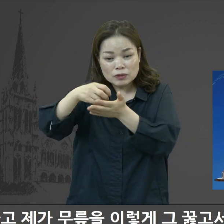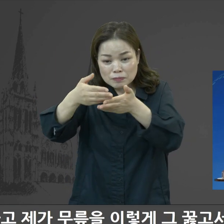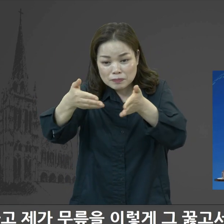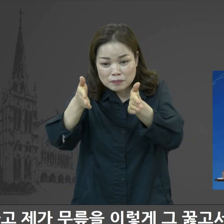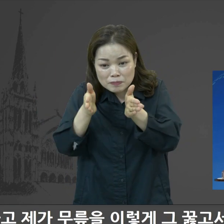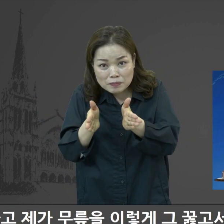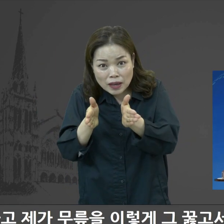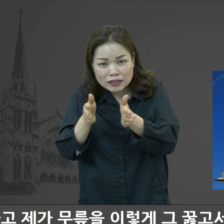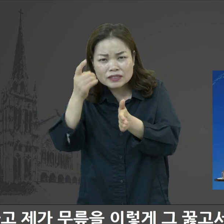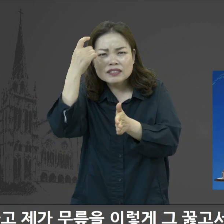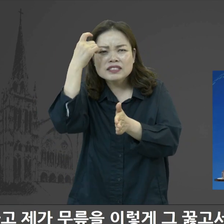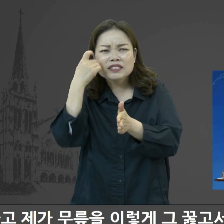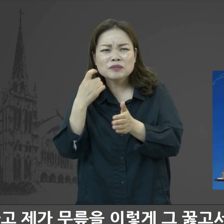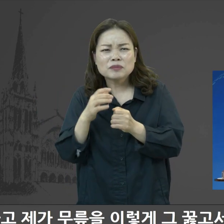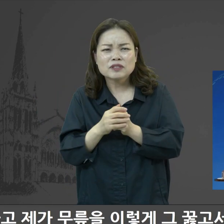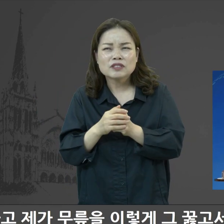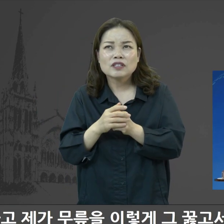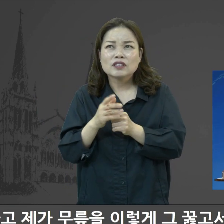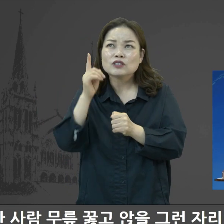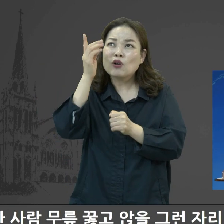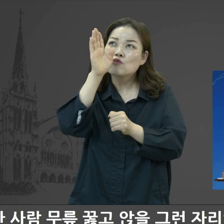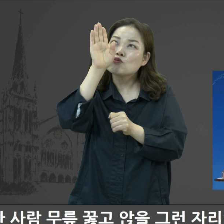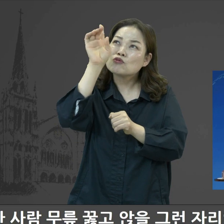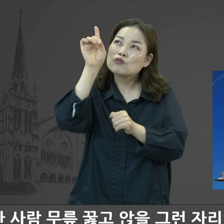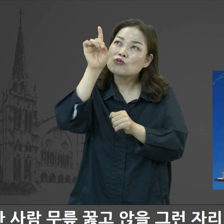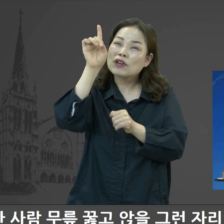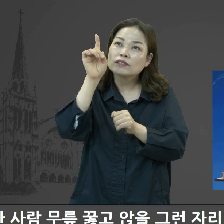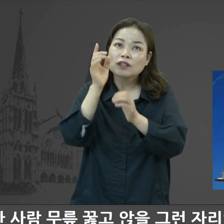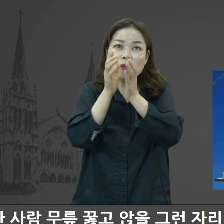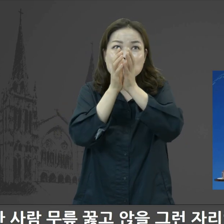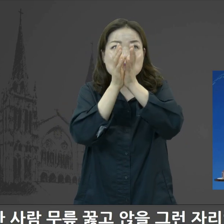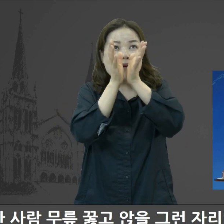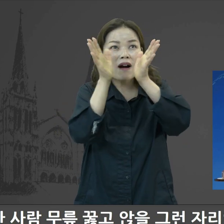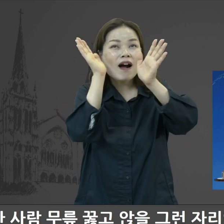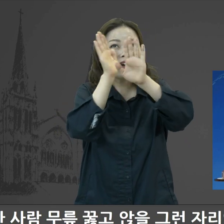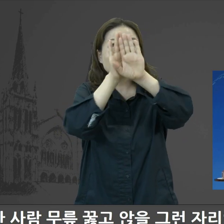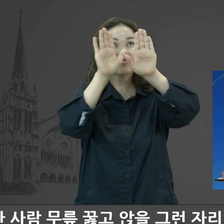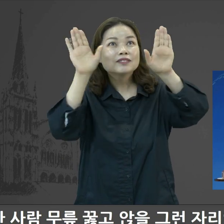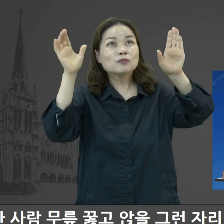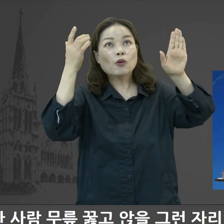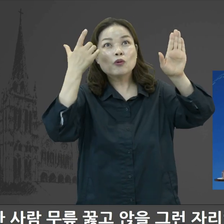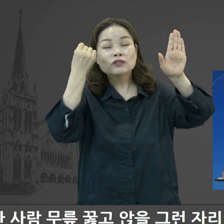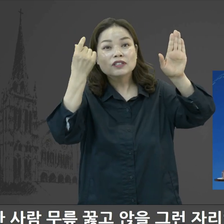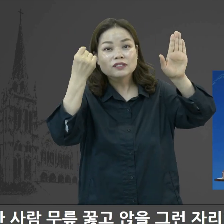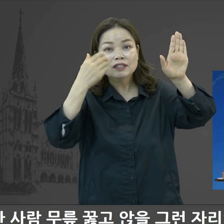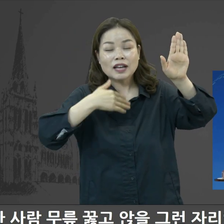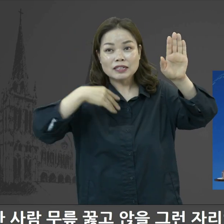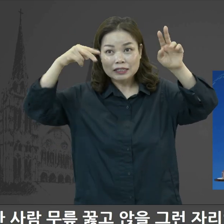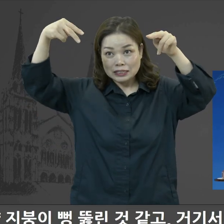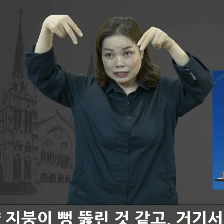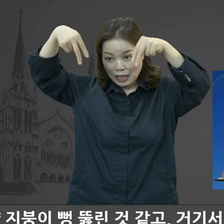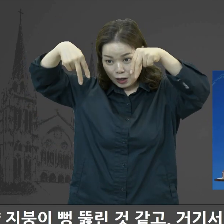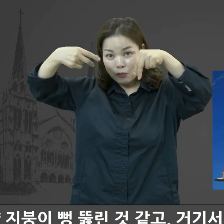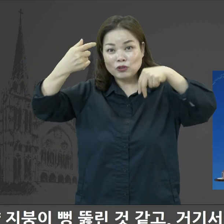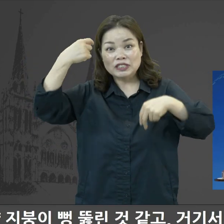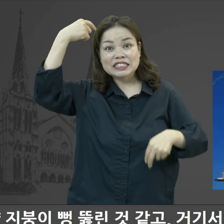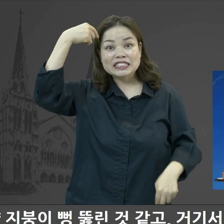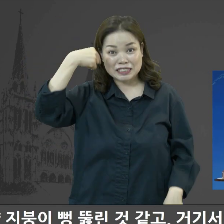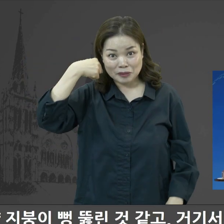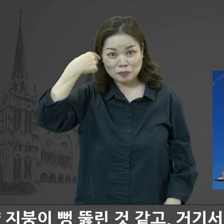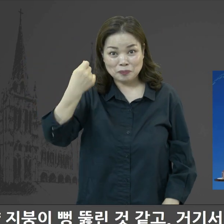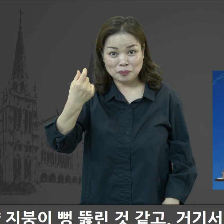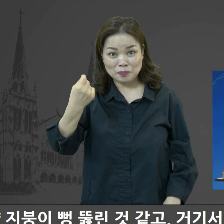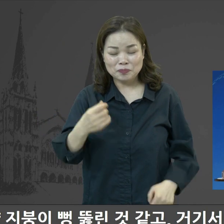자리인데 느낌에는요 저 위에서 그냥 지붕이 뻥 뚫린 것 같고 거기서 누군가가 나를 이렇게 내려다보고 있는 것 같아요,